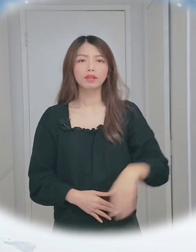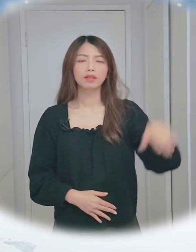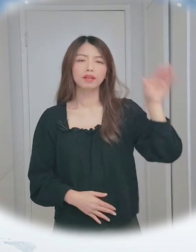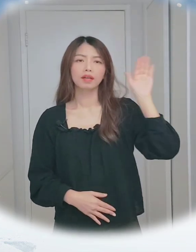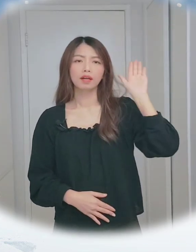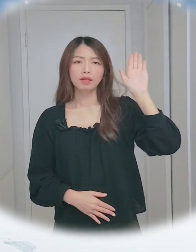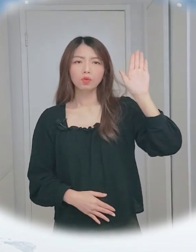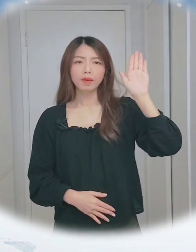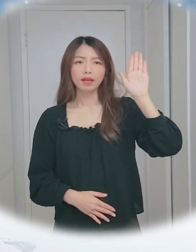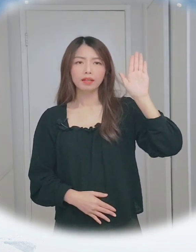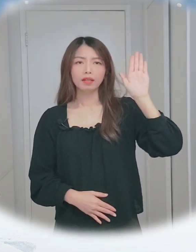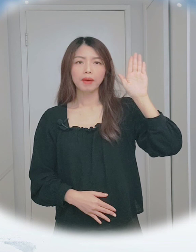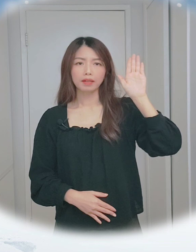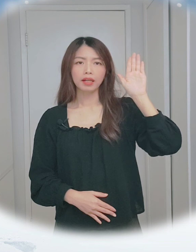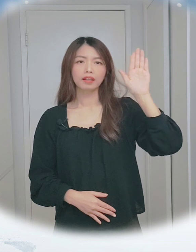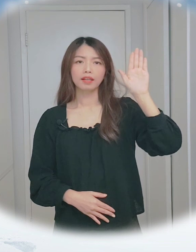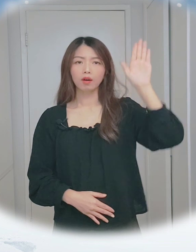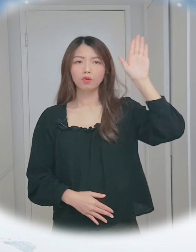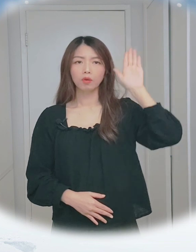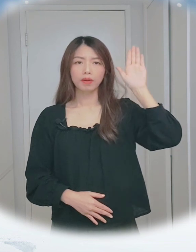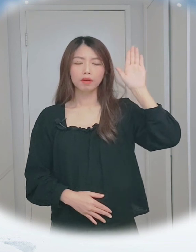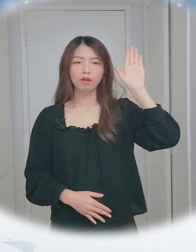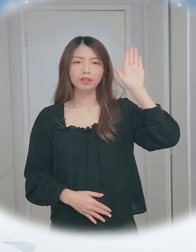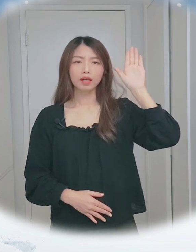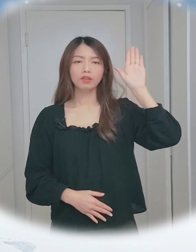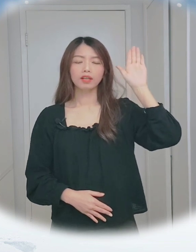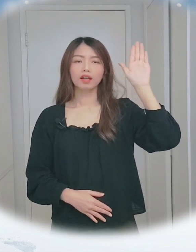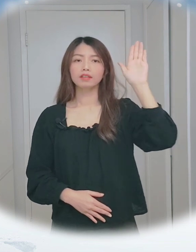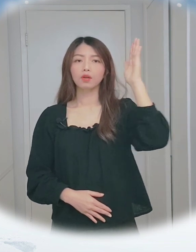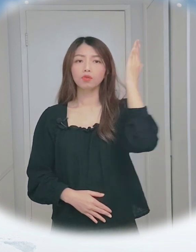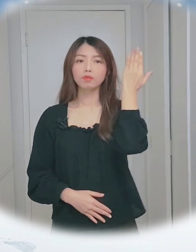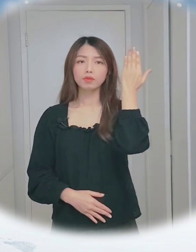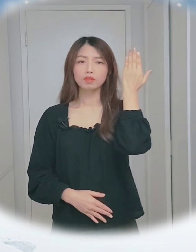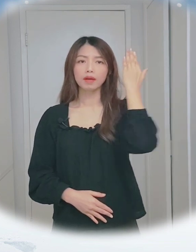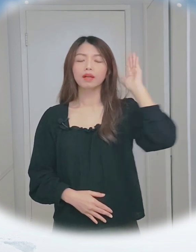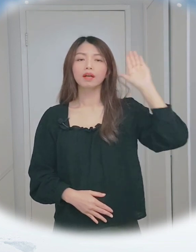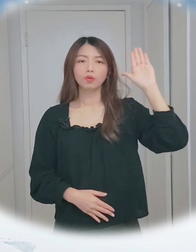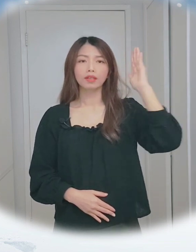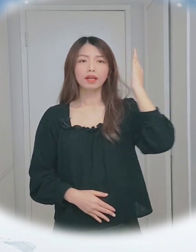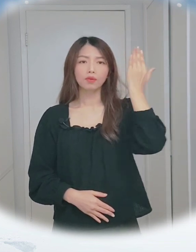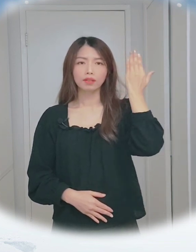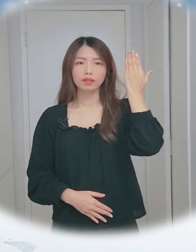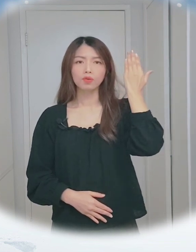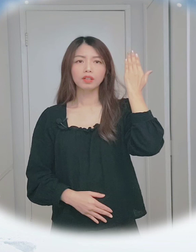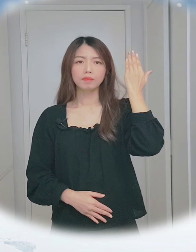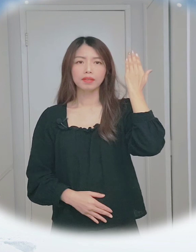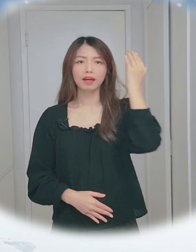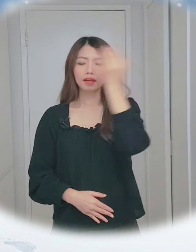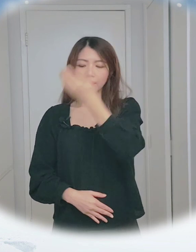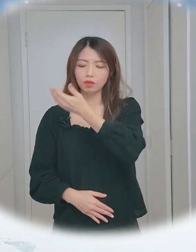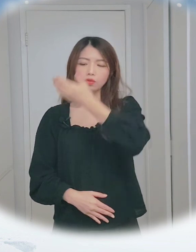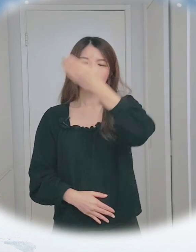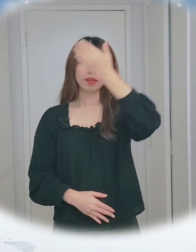뜻의 수어는 손바닥이 밖을 향하게 해서 얼굴 옆에서 시작하셨다가 그대로 뒤집어 주시면 되다라고 하는 뜻의 수어가